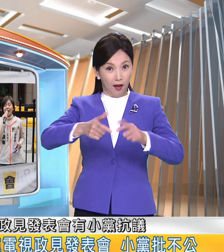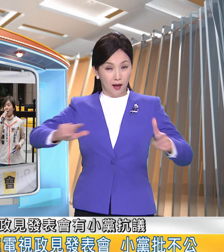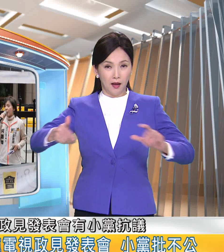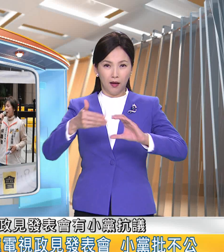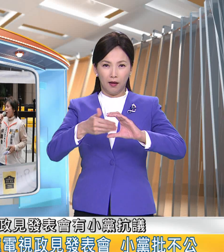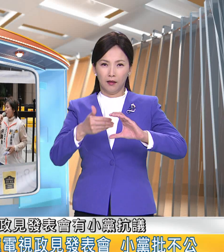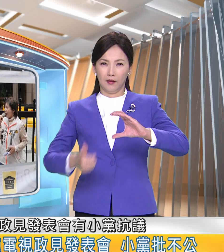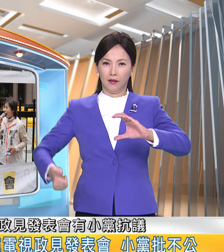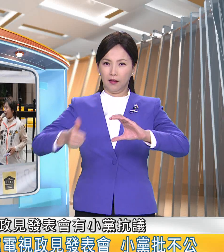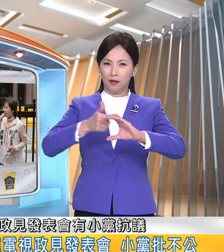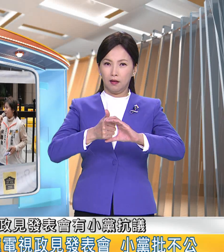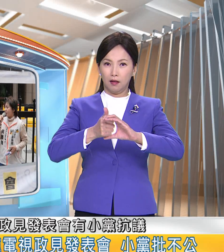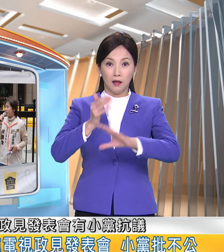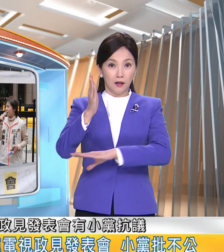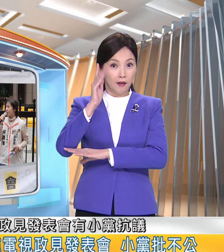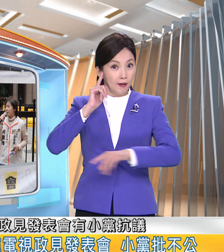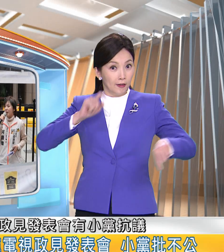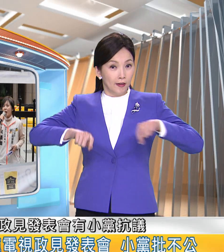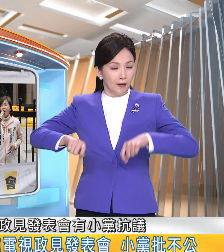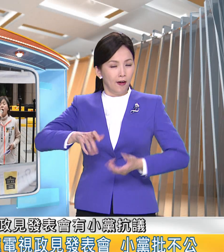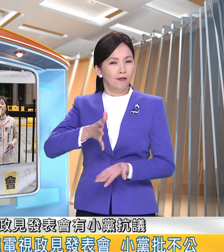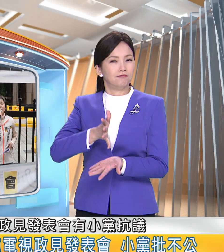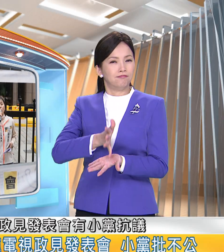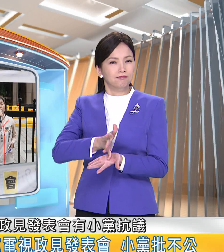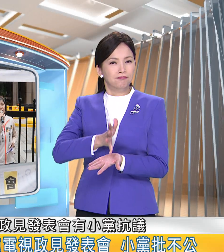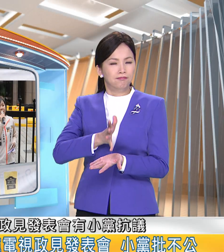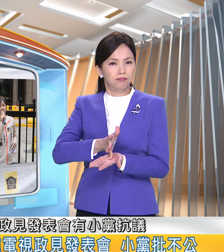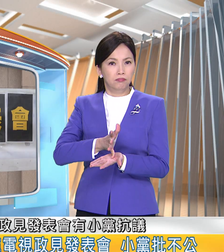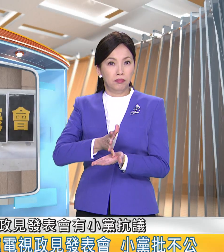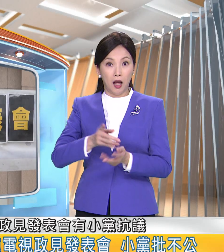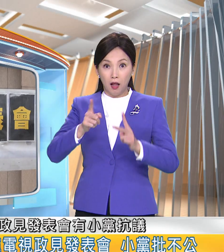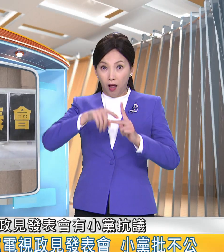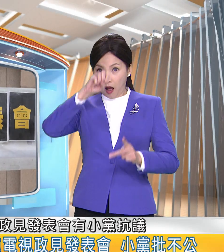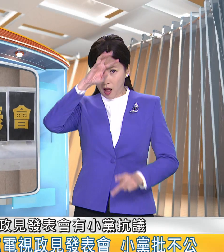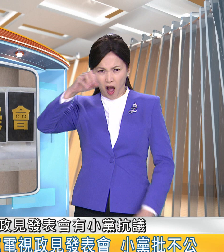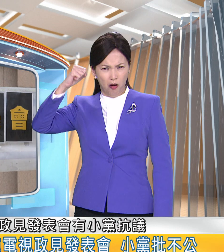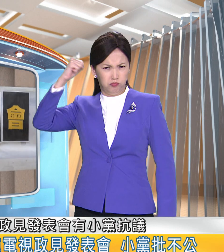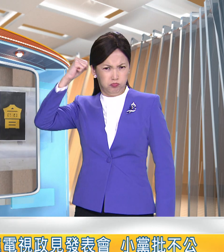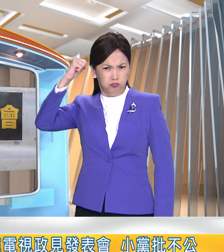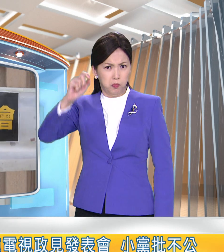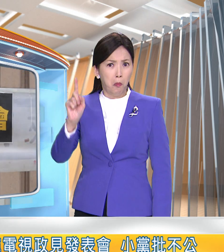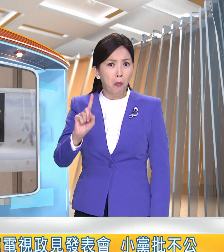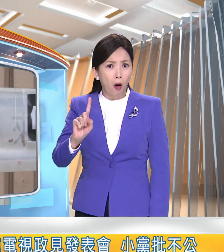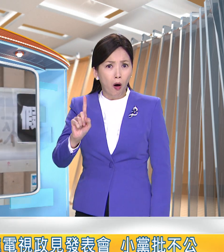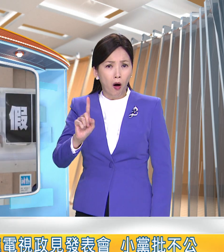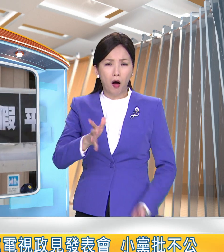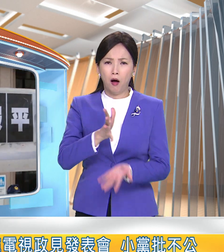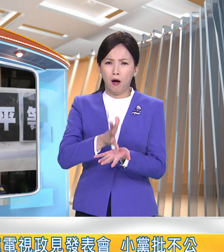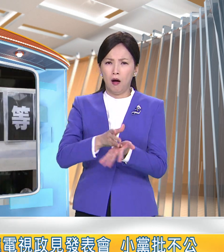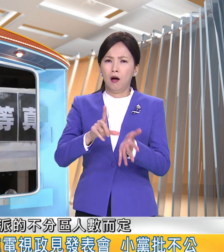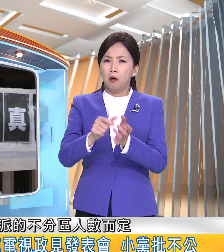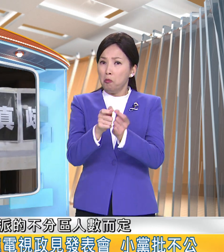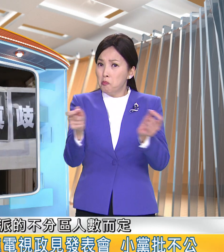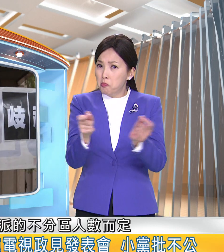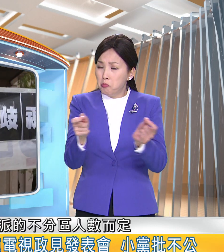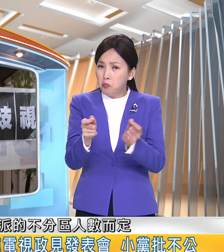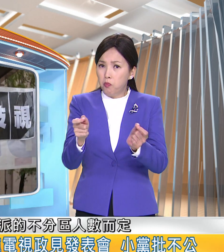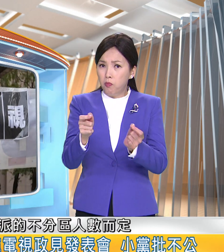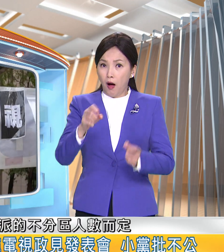这场政党电视政见发表会，有小党抗议，发表的时间是依照政党